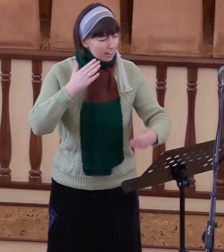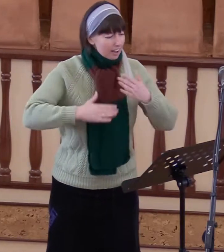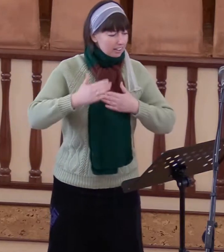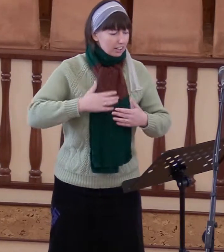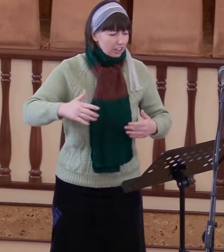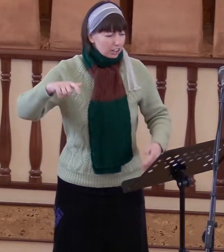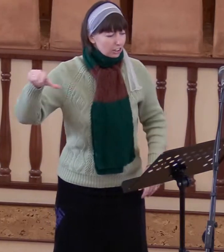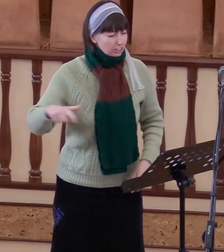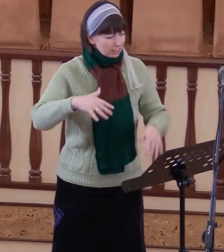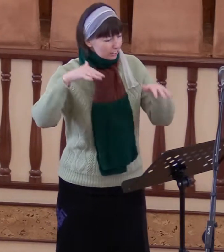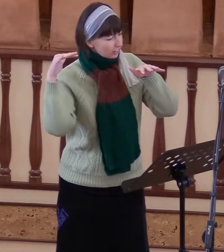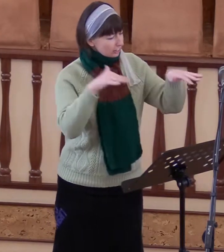Радости реки текут далеко.